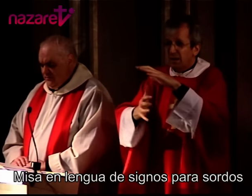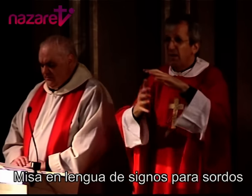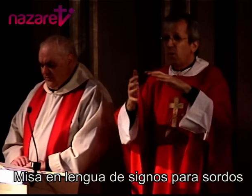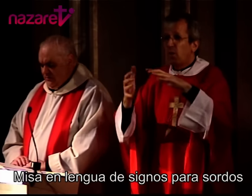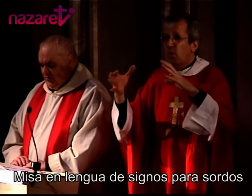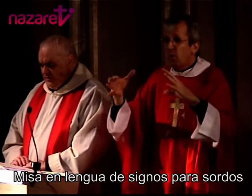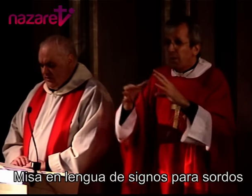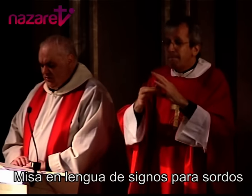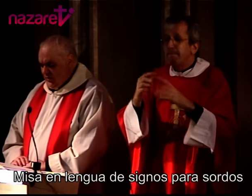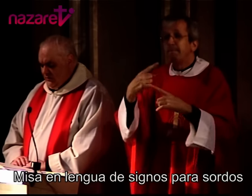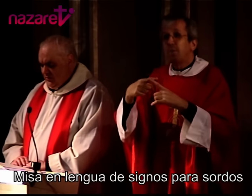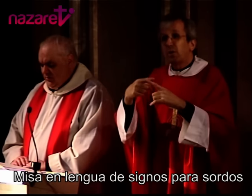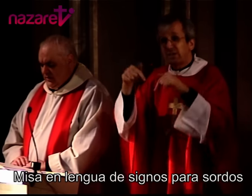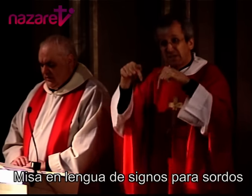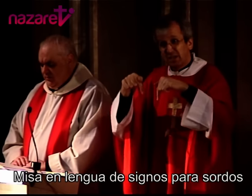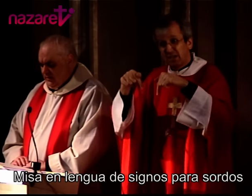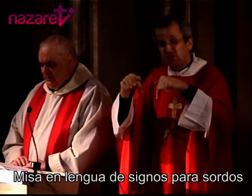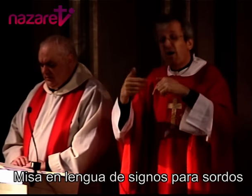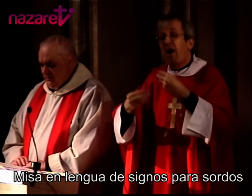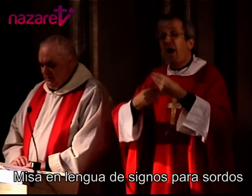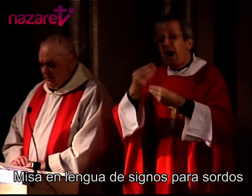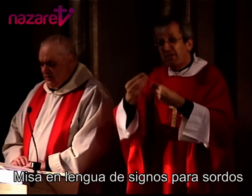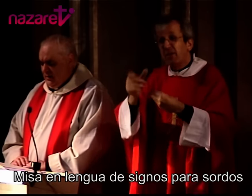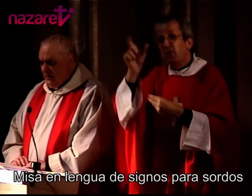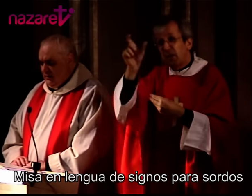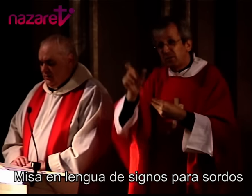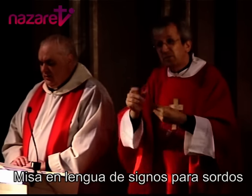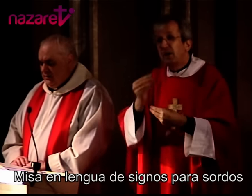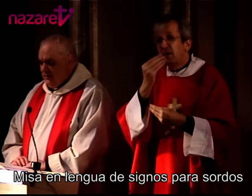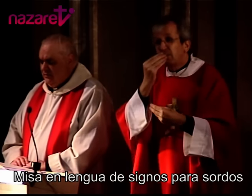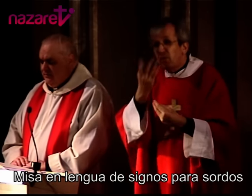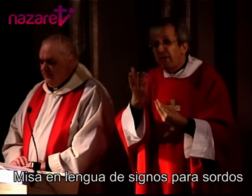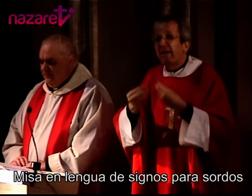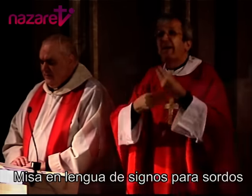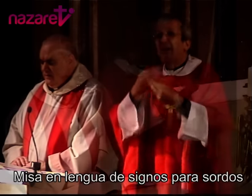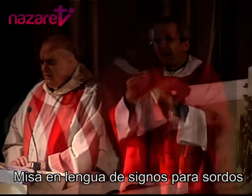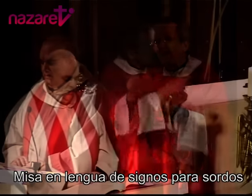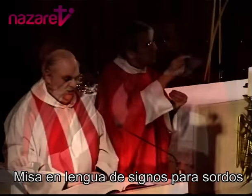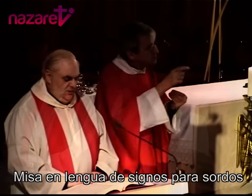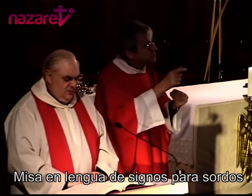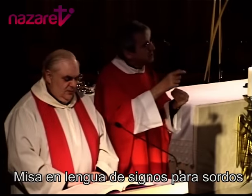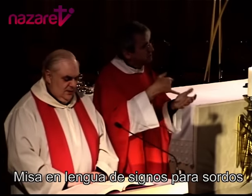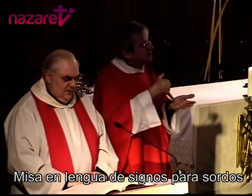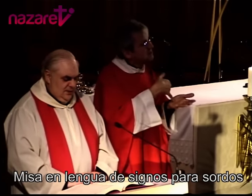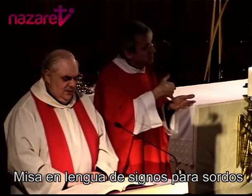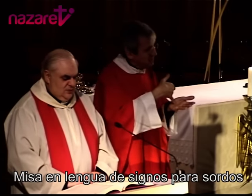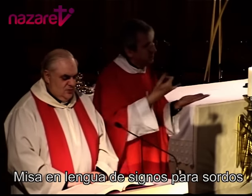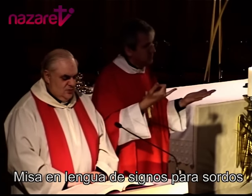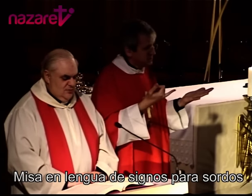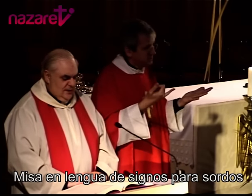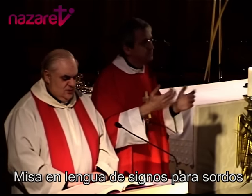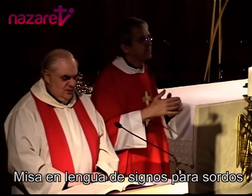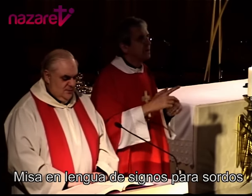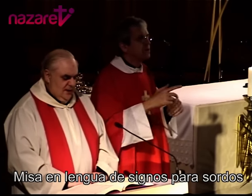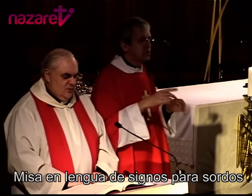cubridnos, porque si esto hacen con el leño verde, ¿qué harán con el seco? Conducían también a otros